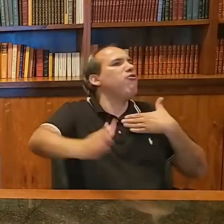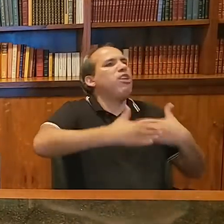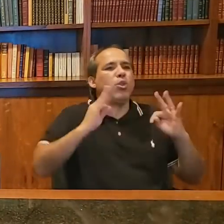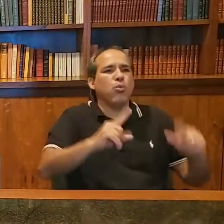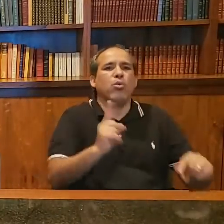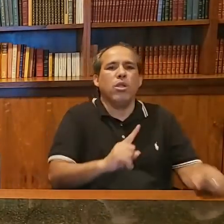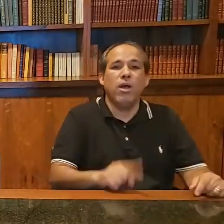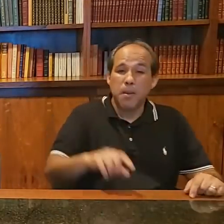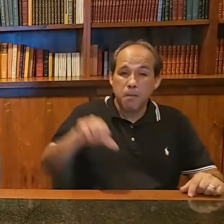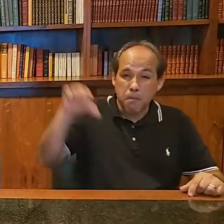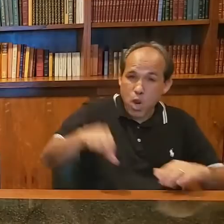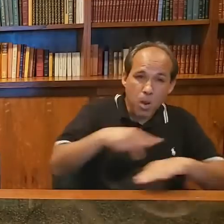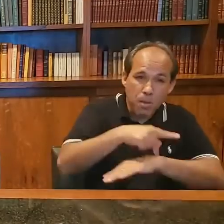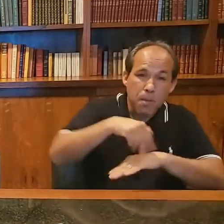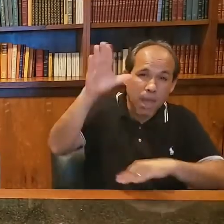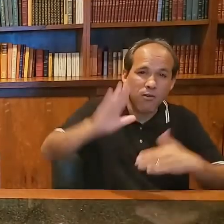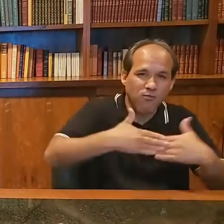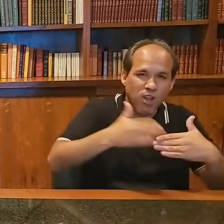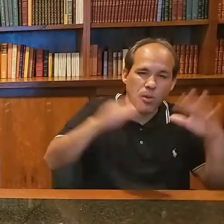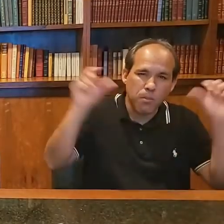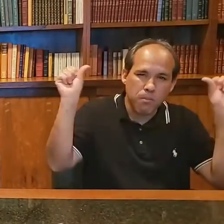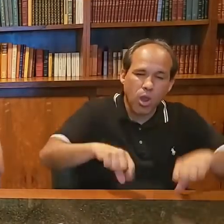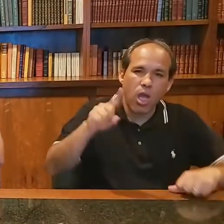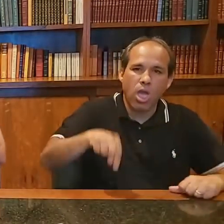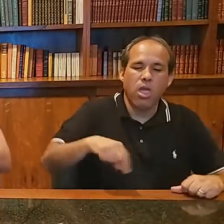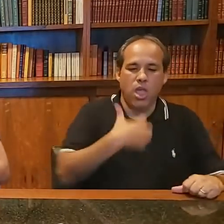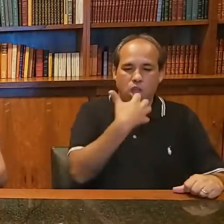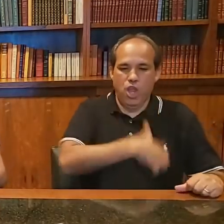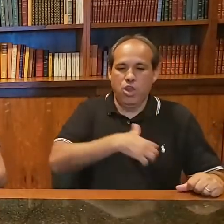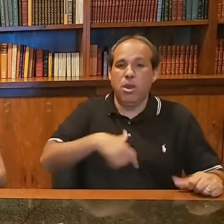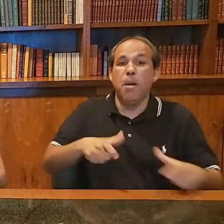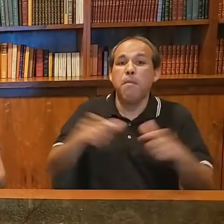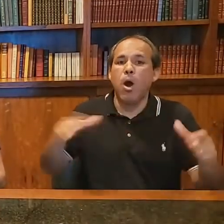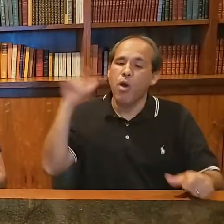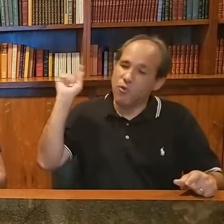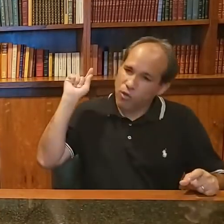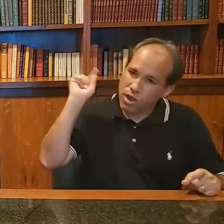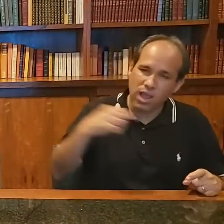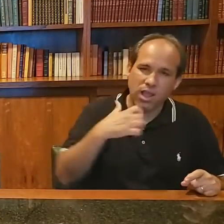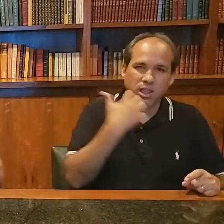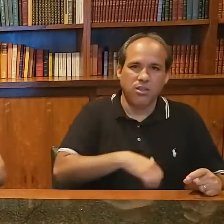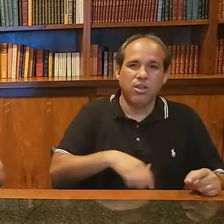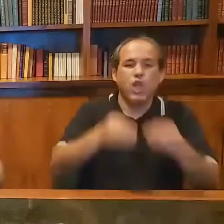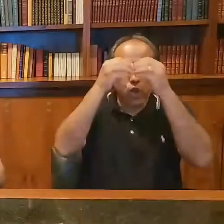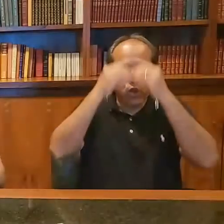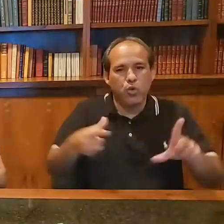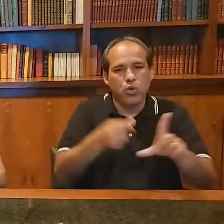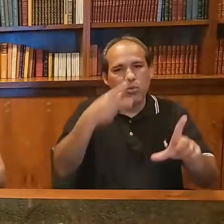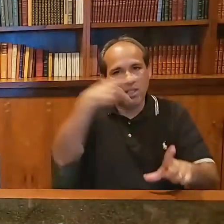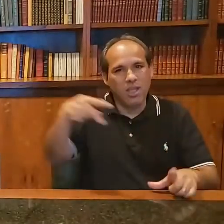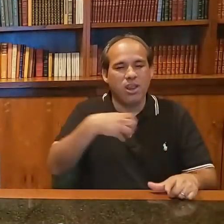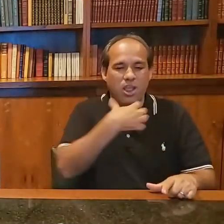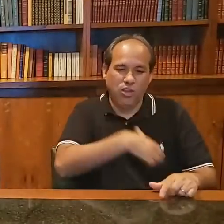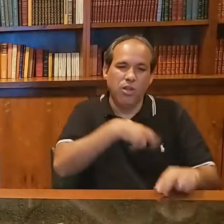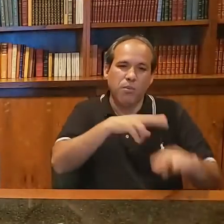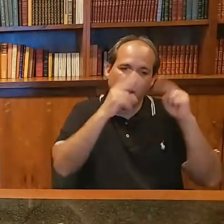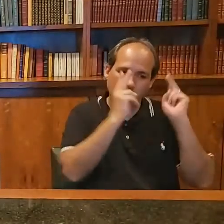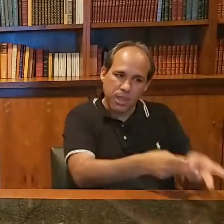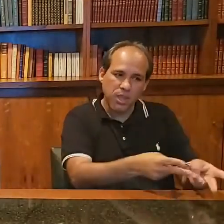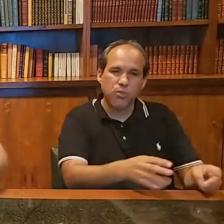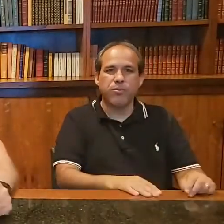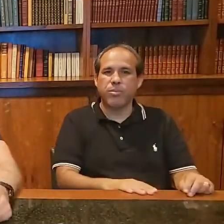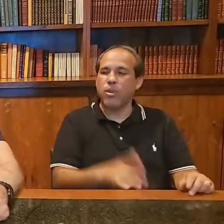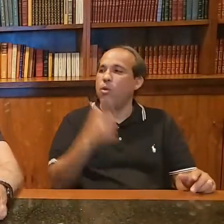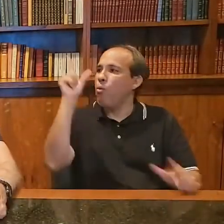mais fechou foi a Argentina, é o que mais morreu gente e o que mais destruiu a sua economia. Outra pergunta para o Bento aí.